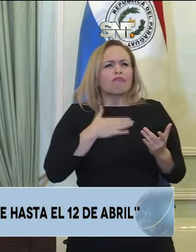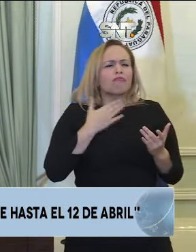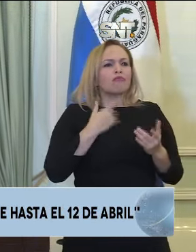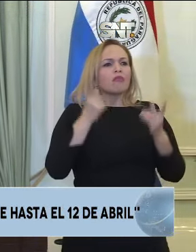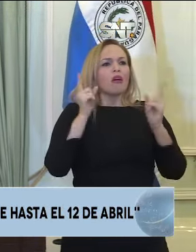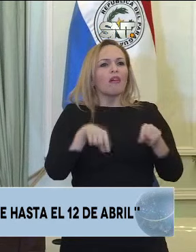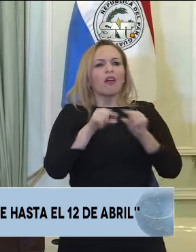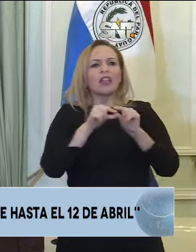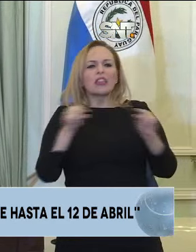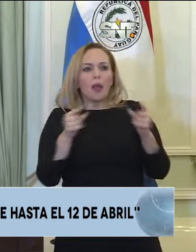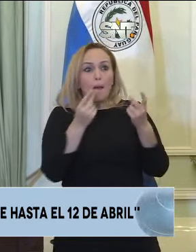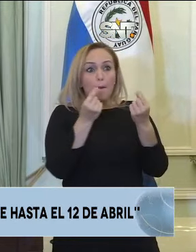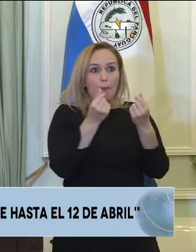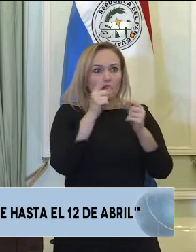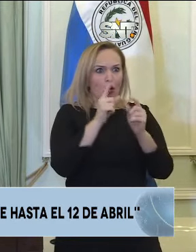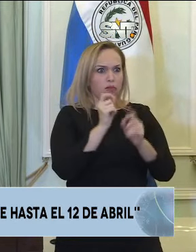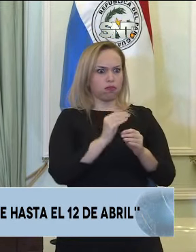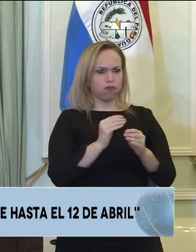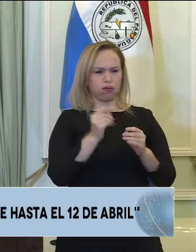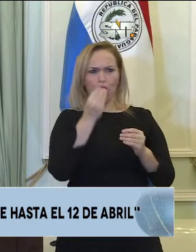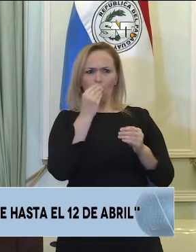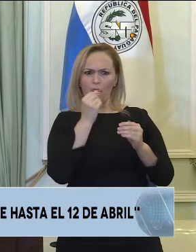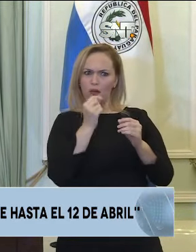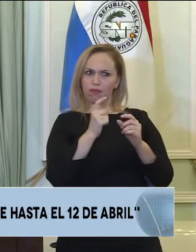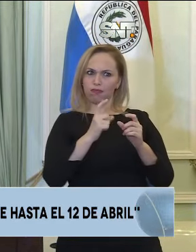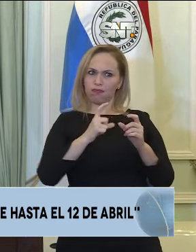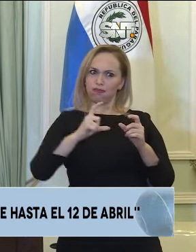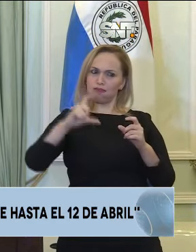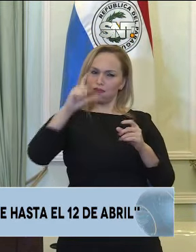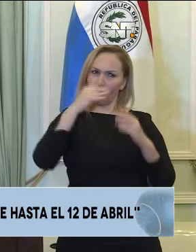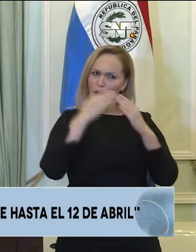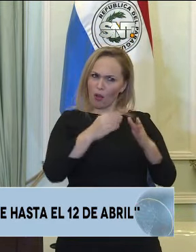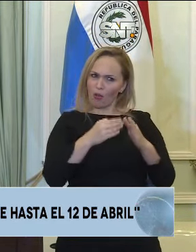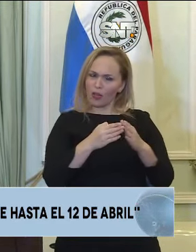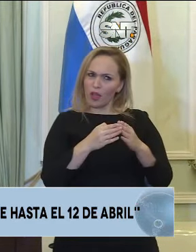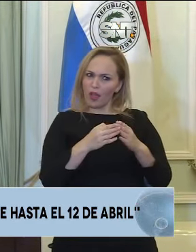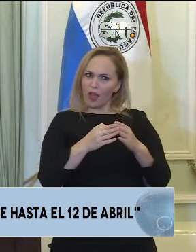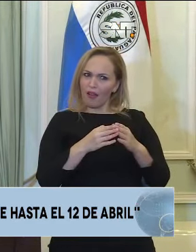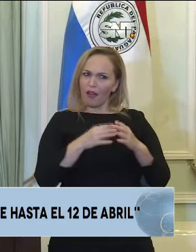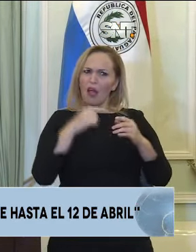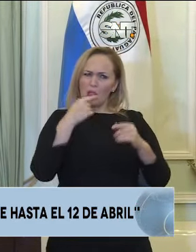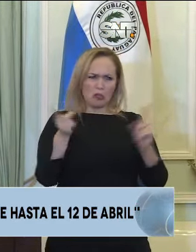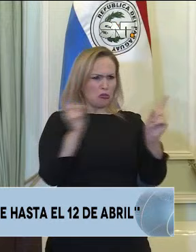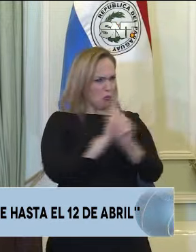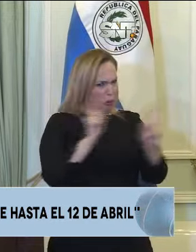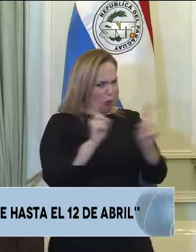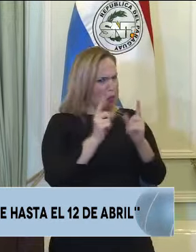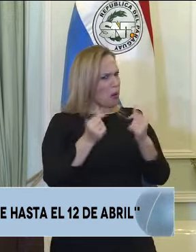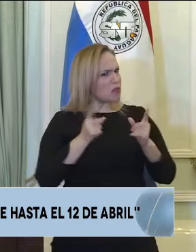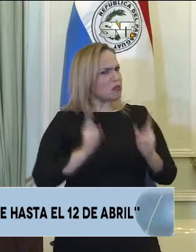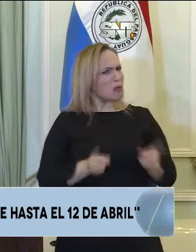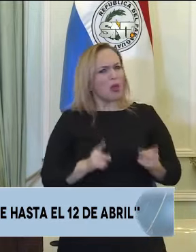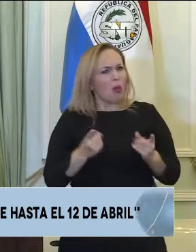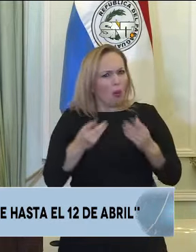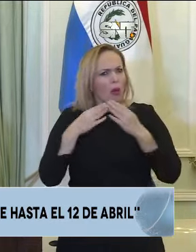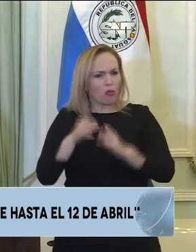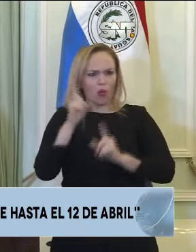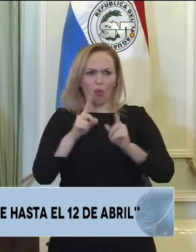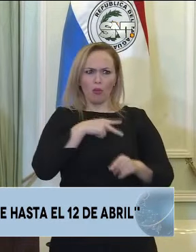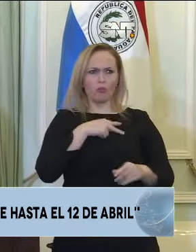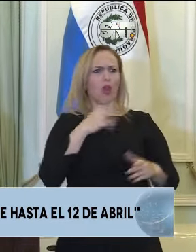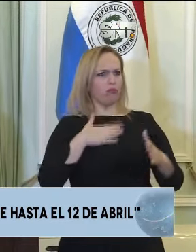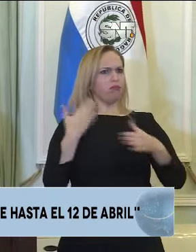sobre el remarcaje de precios. Va a haber un monitoreo sobre eso. Si bien los supermercadistas anunciaron hoy que están abastecidos, hay gente